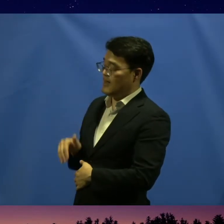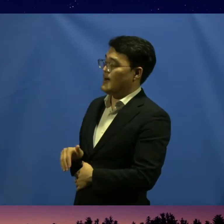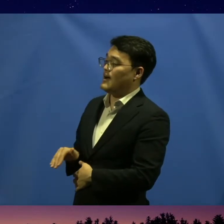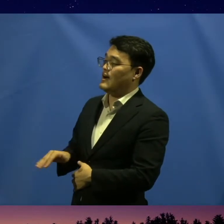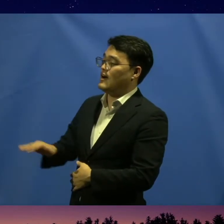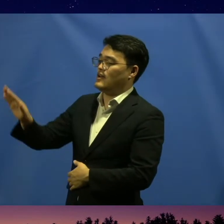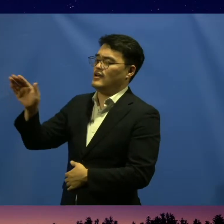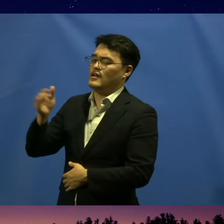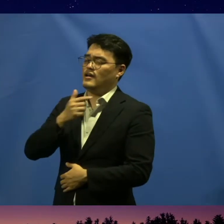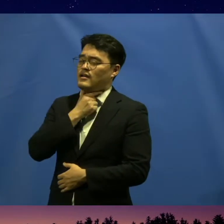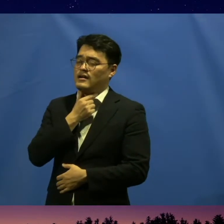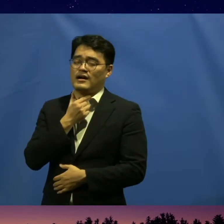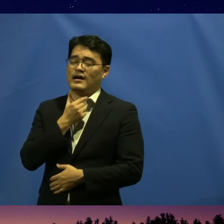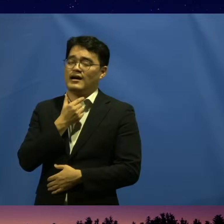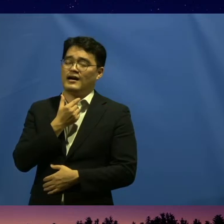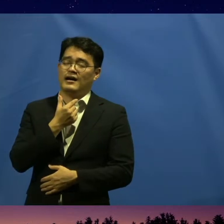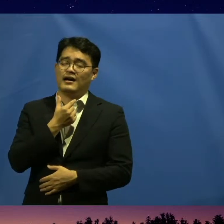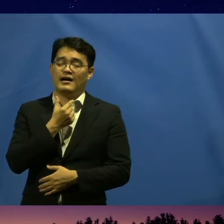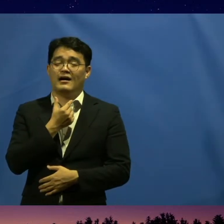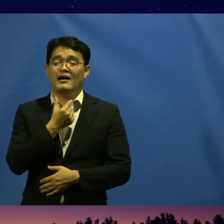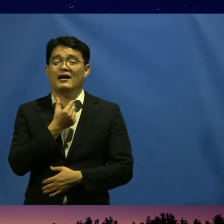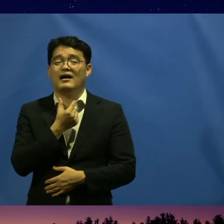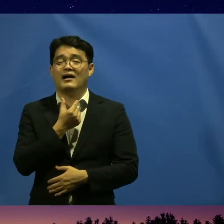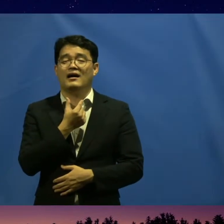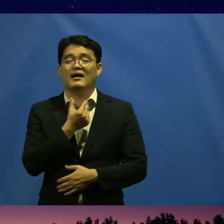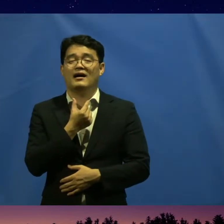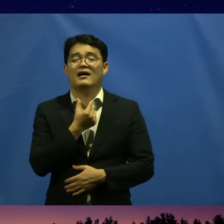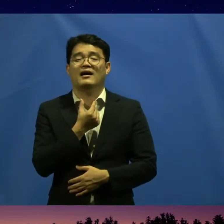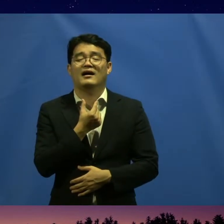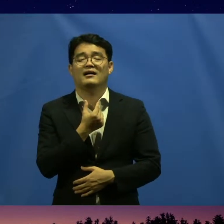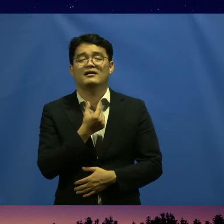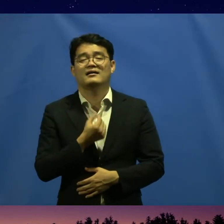나는 가리라